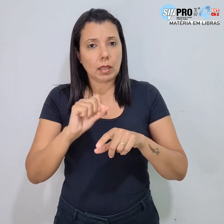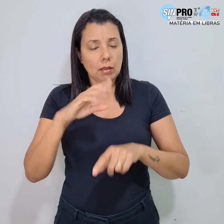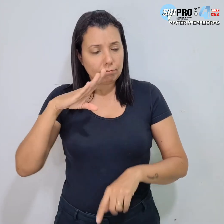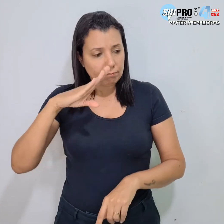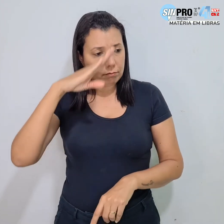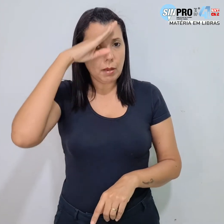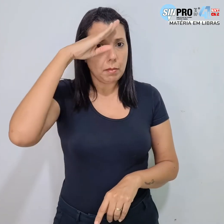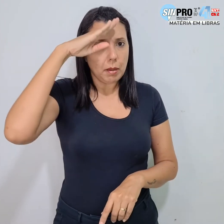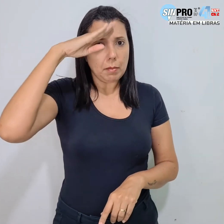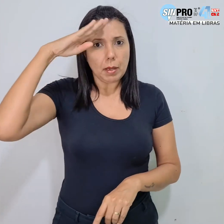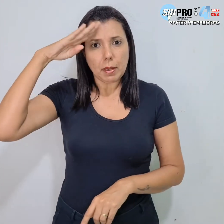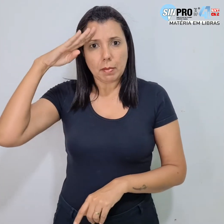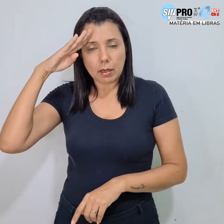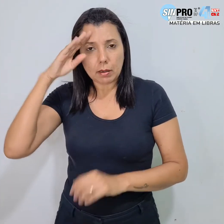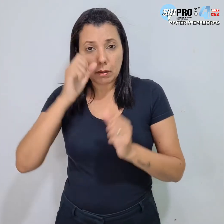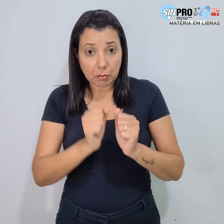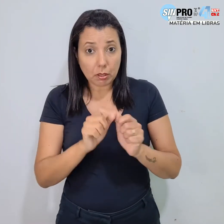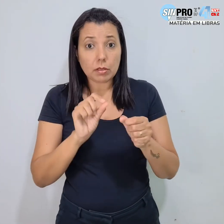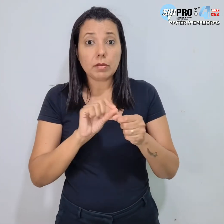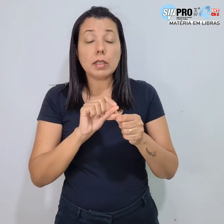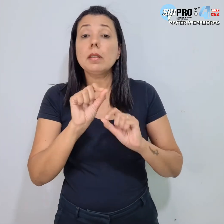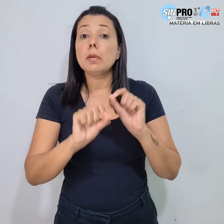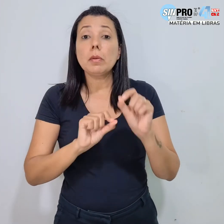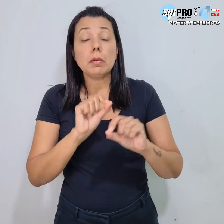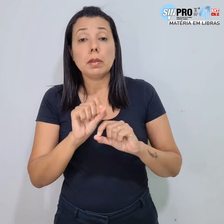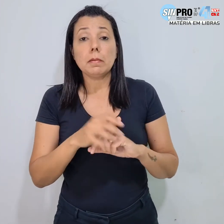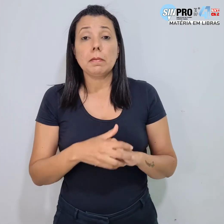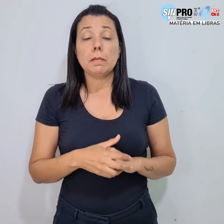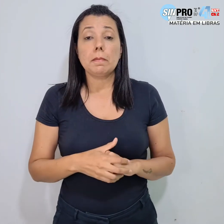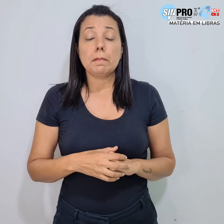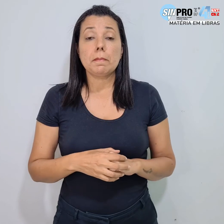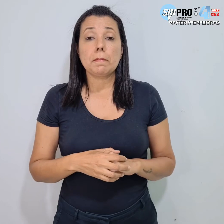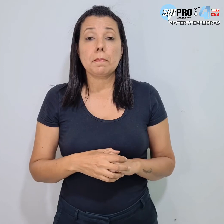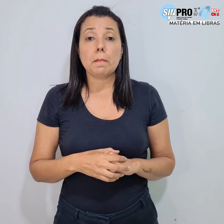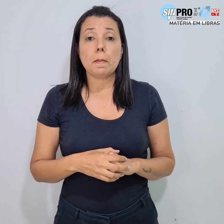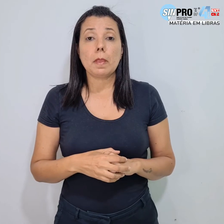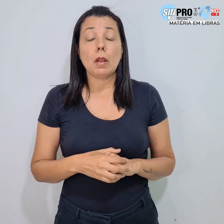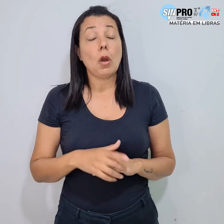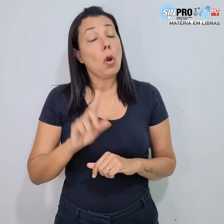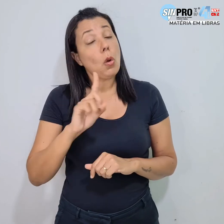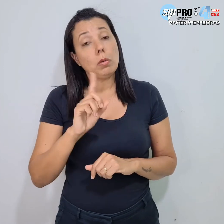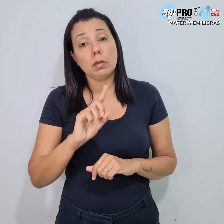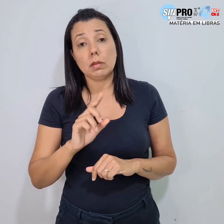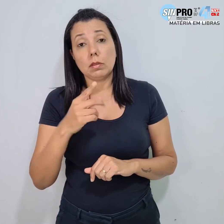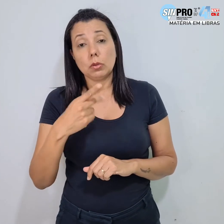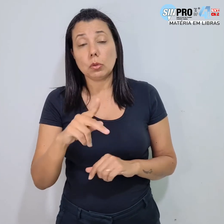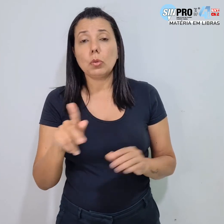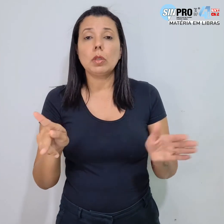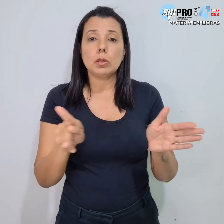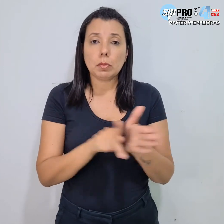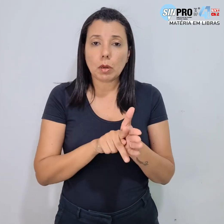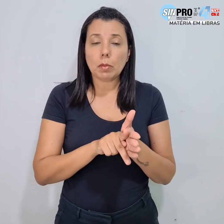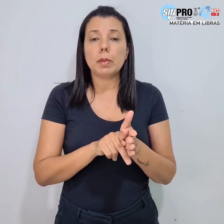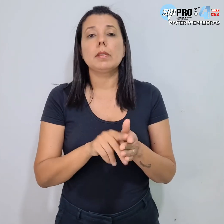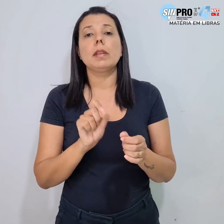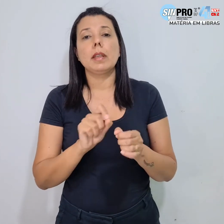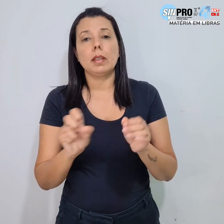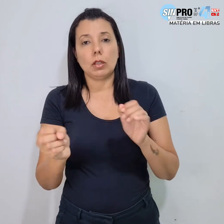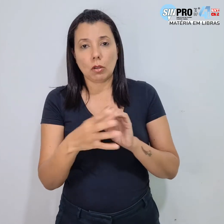Armadas, que poderão realizar ou não suas próprias